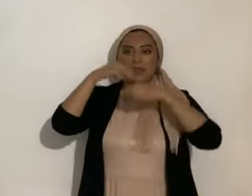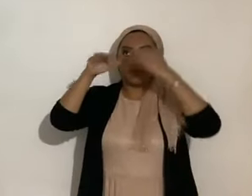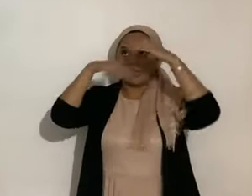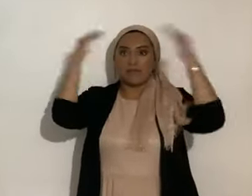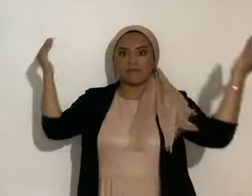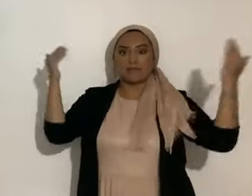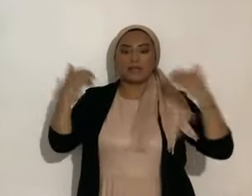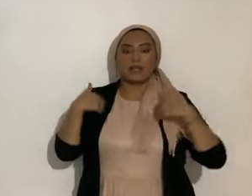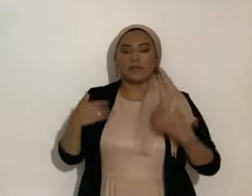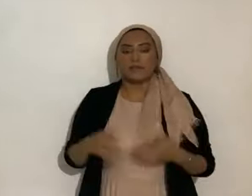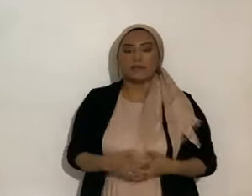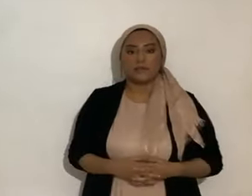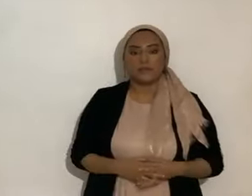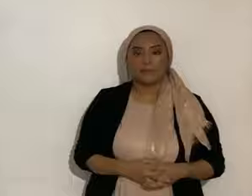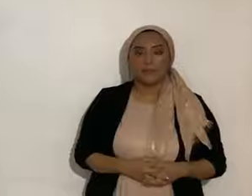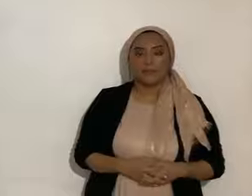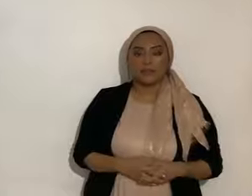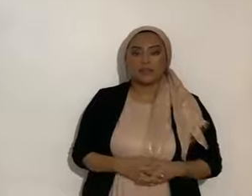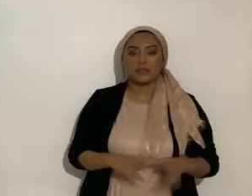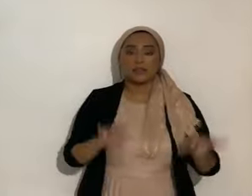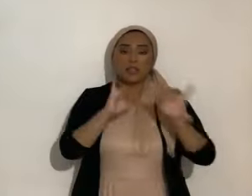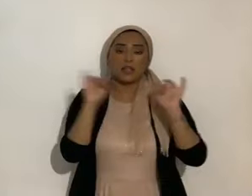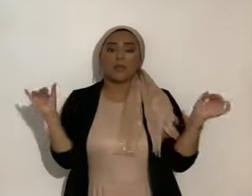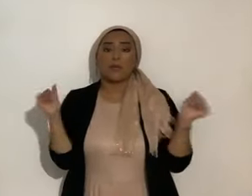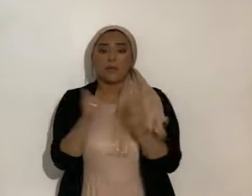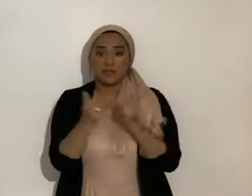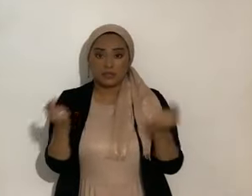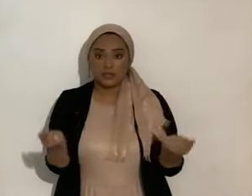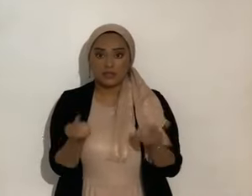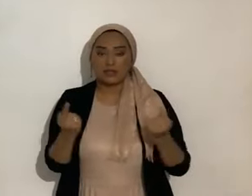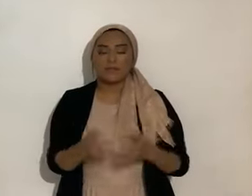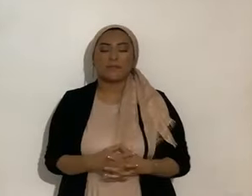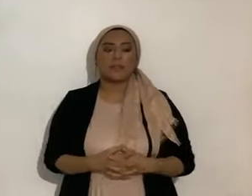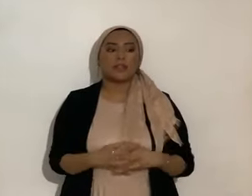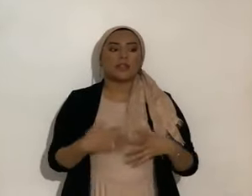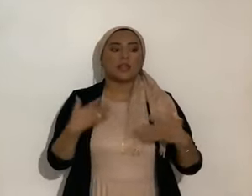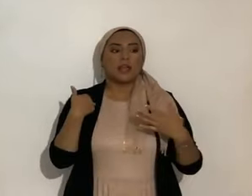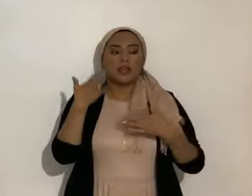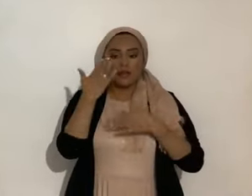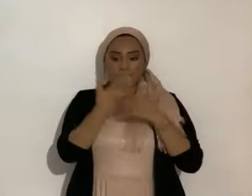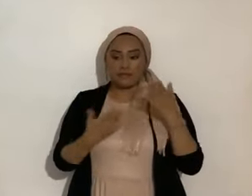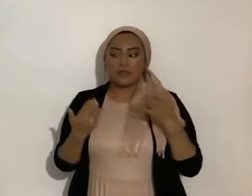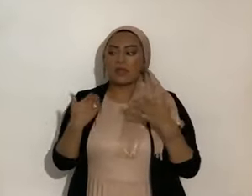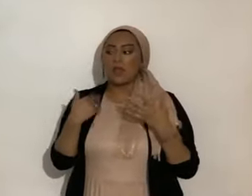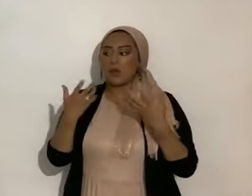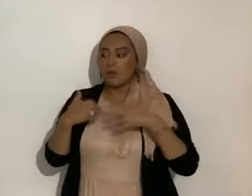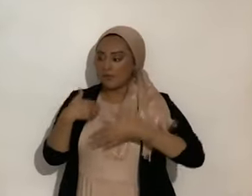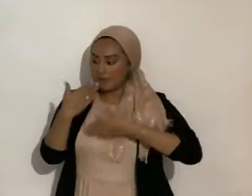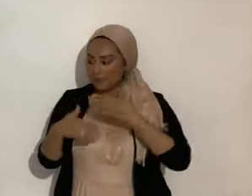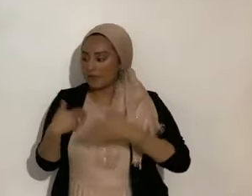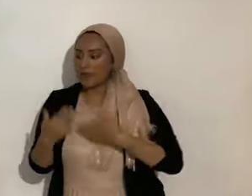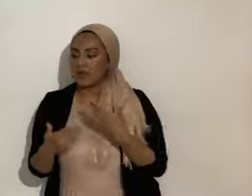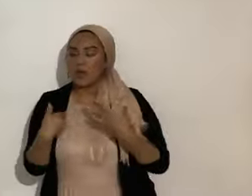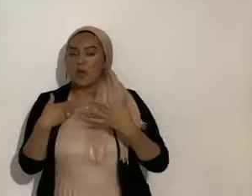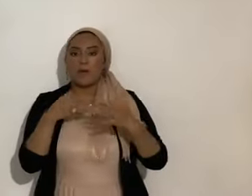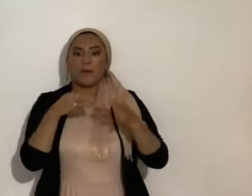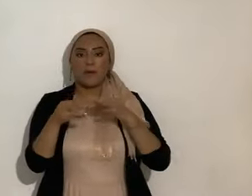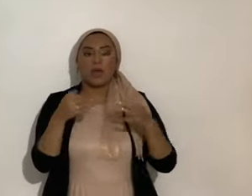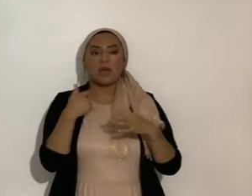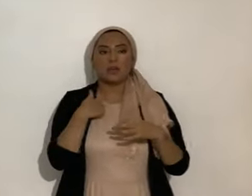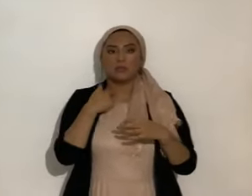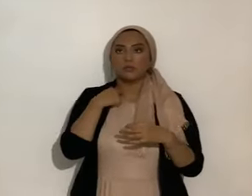cielos. Bueno, ¿qué no será en el pecado? Hay cosas que yo quiero irles platicando. Yo